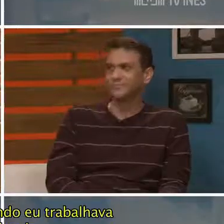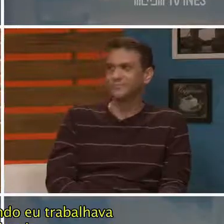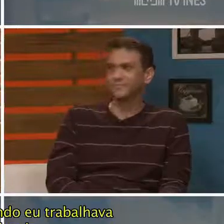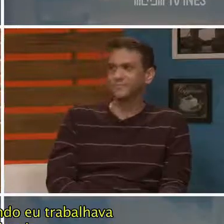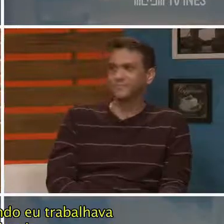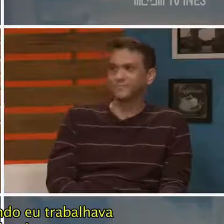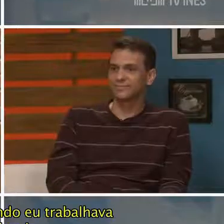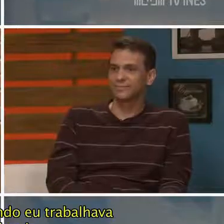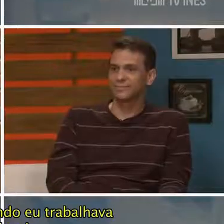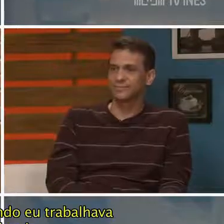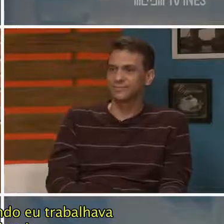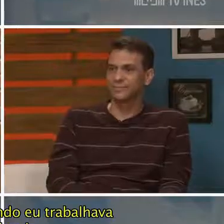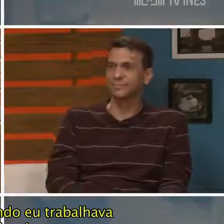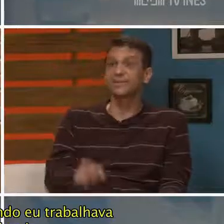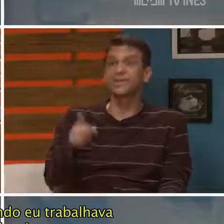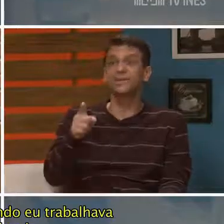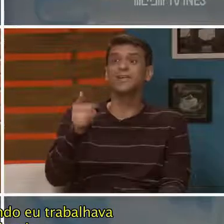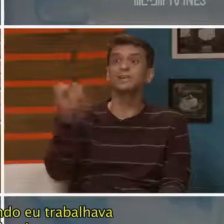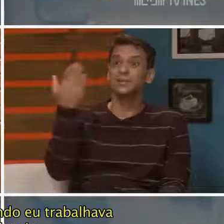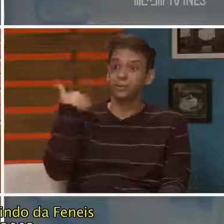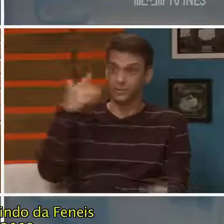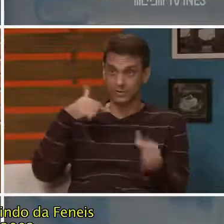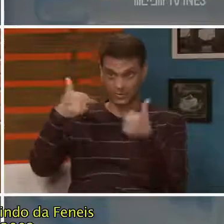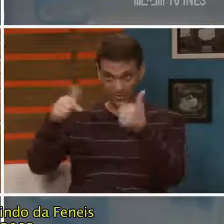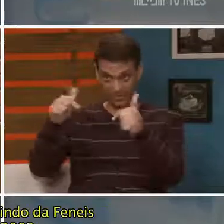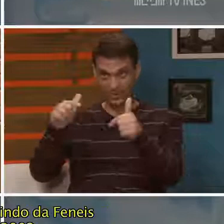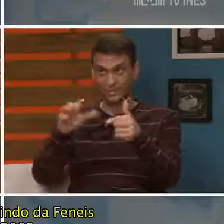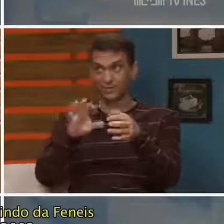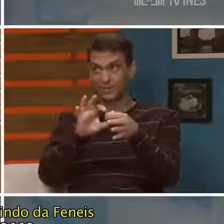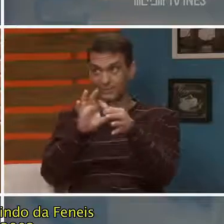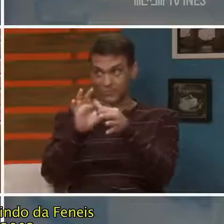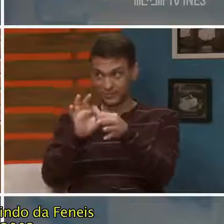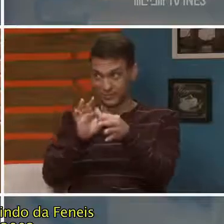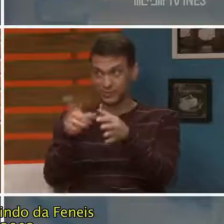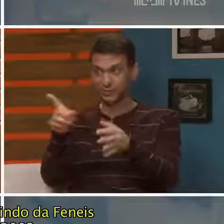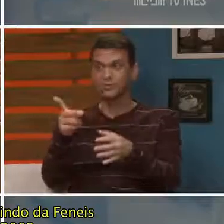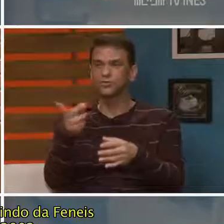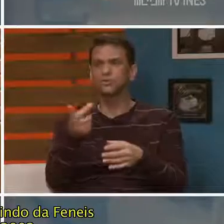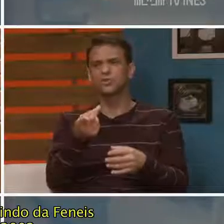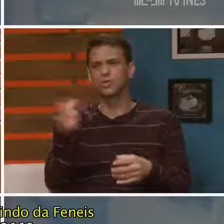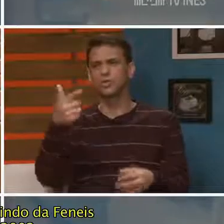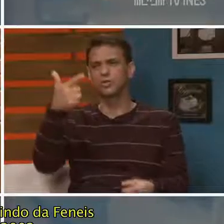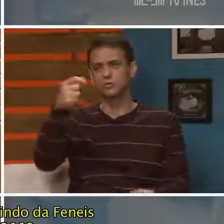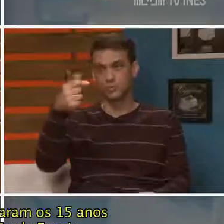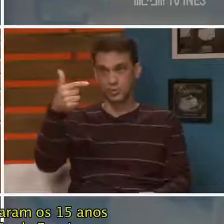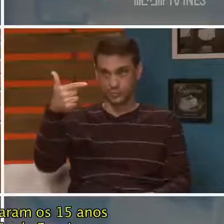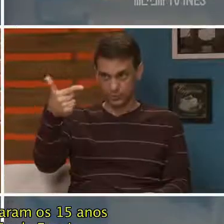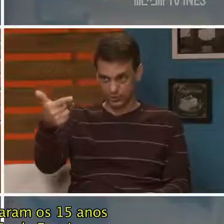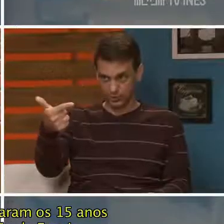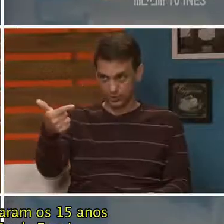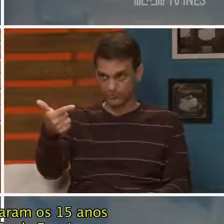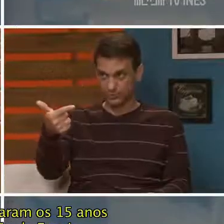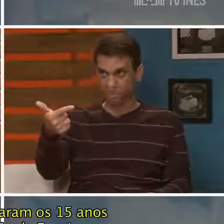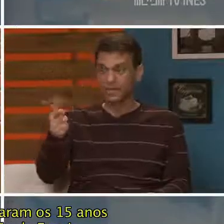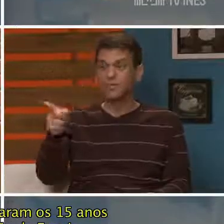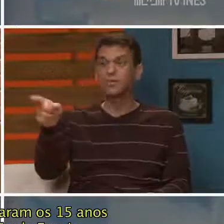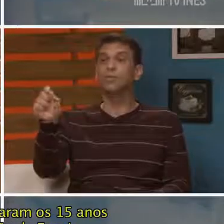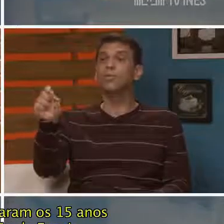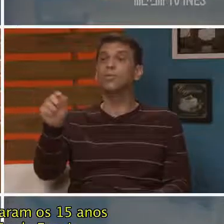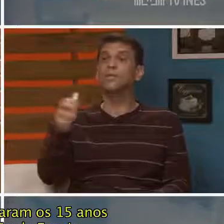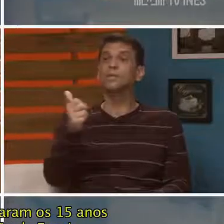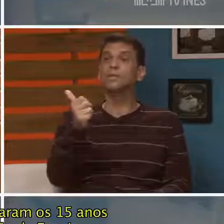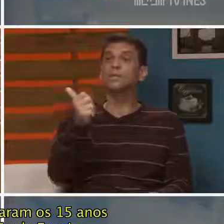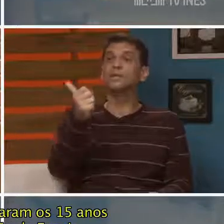Esse aqui, quando eu trabalhava na FENEIS, eu estava saindo da FENEIS já em 2002, eles comemoraram os